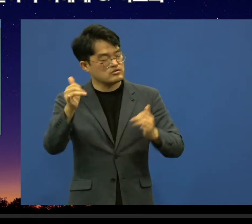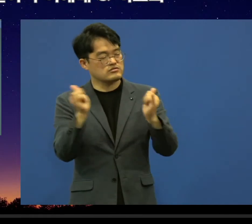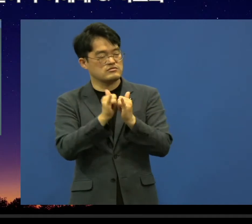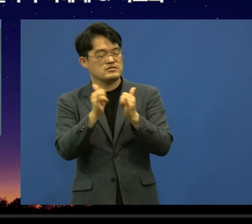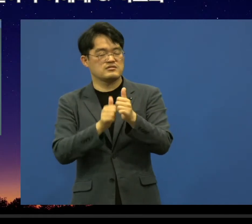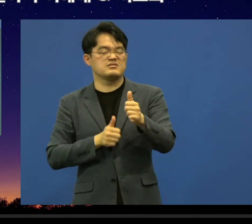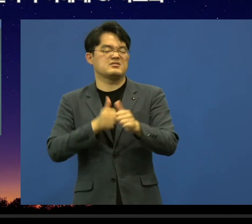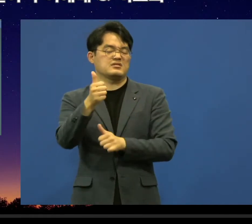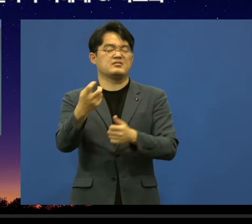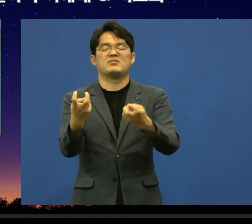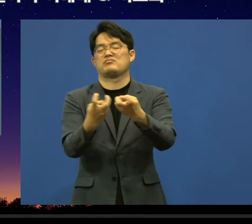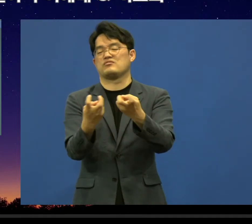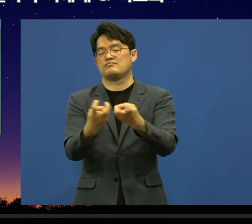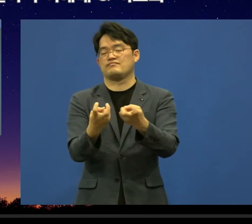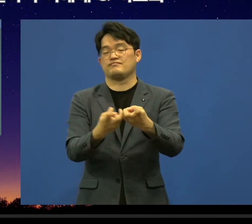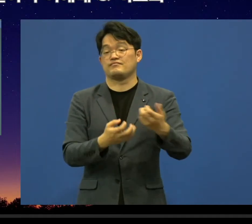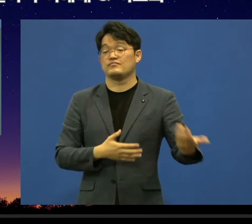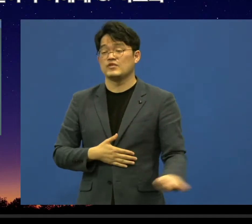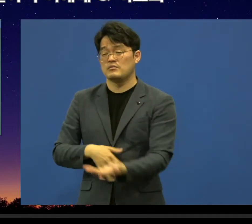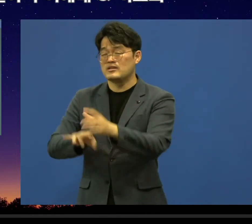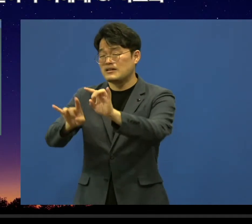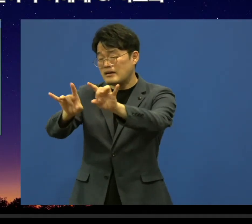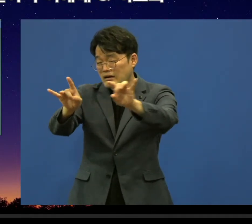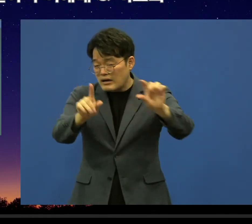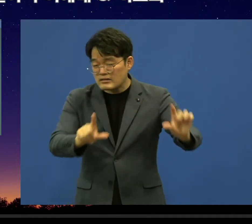듣고 있습니까? 각자마다 다 골리앗이 있어요.